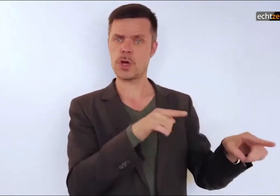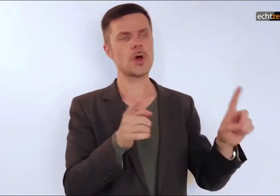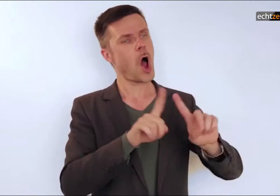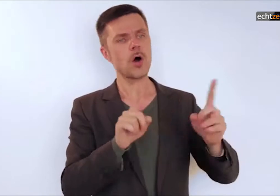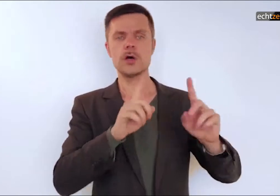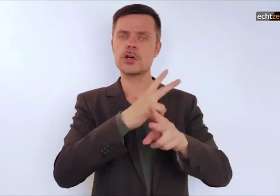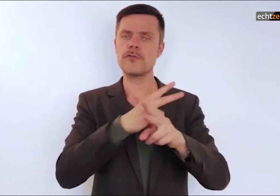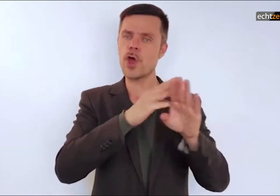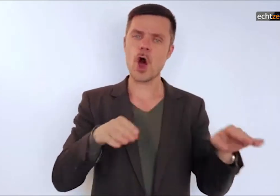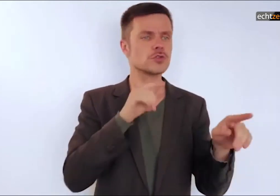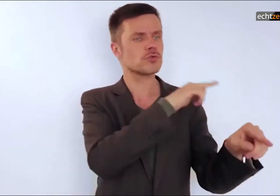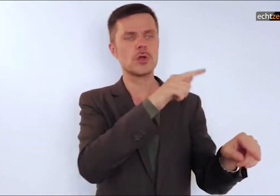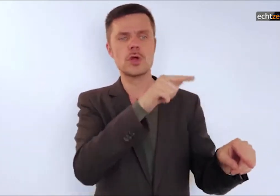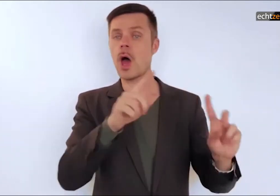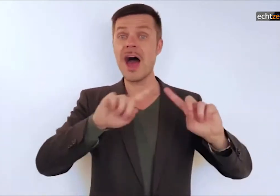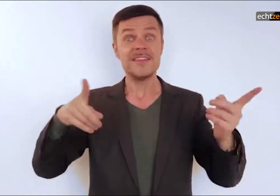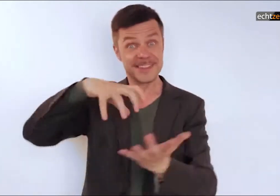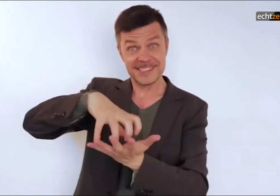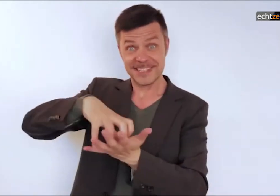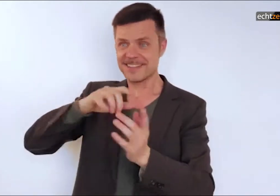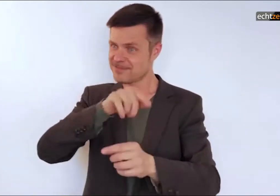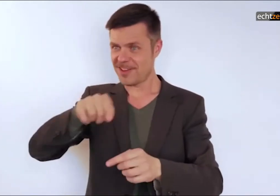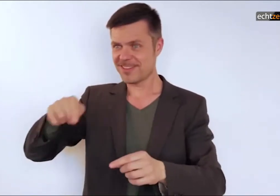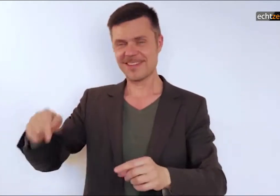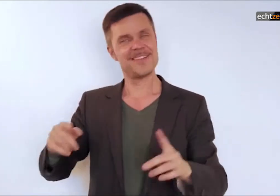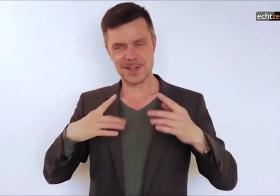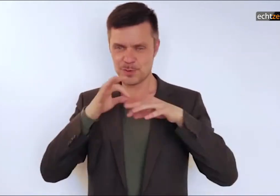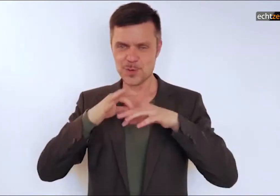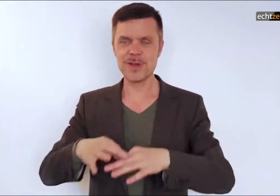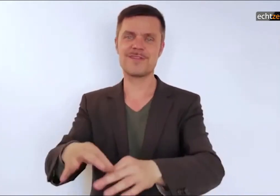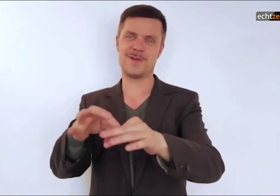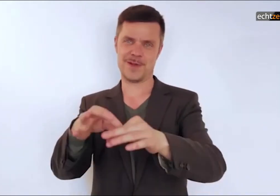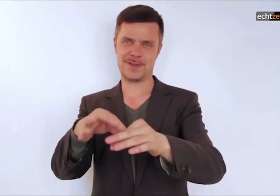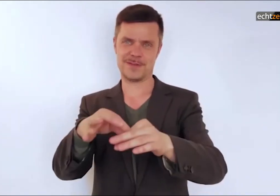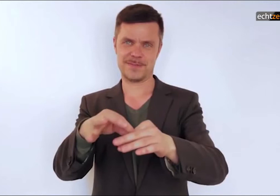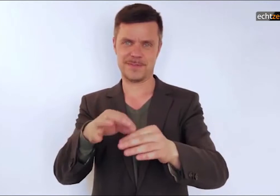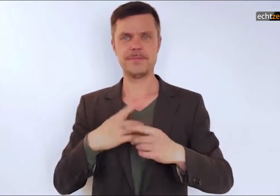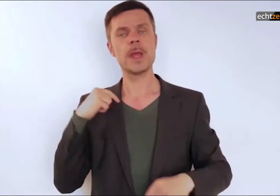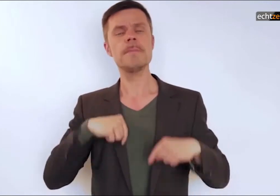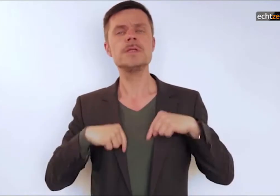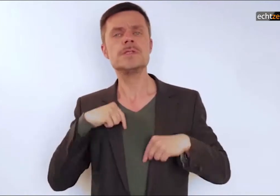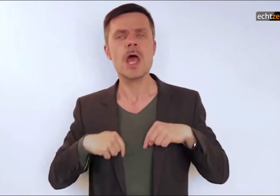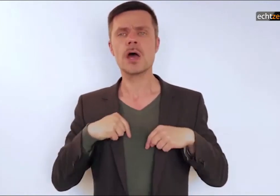Cafés und in anderen Städten statt. Ministerium für Gleichstellung und Vielfalt. Am Abend